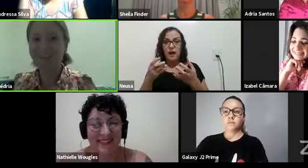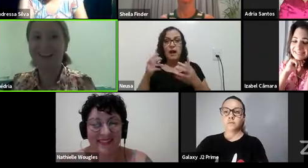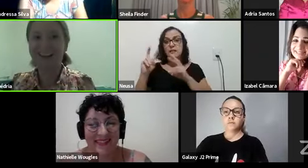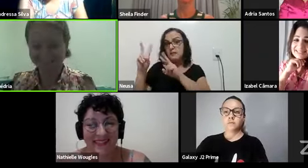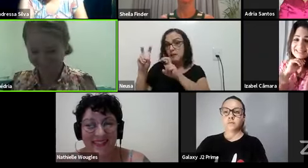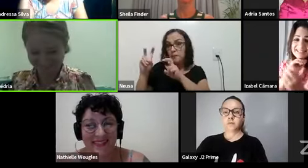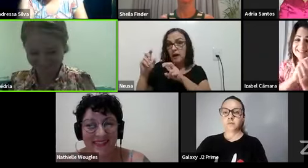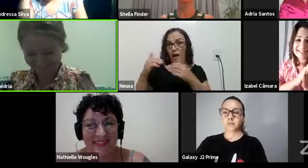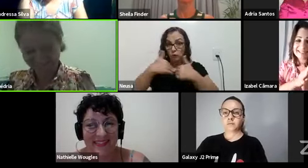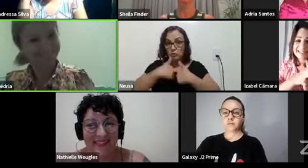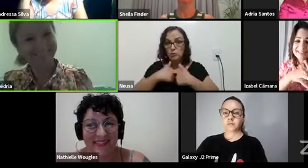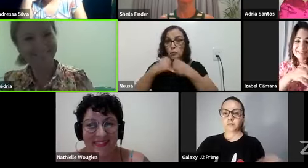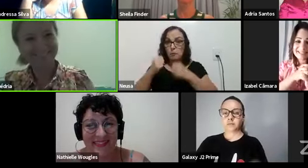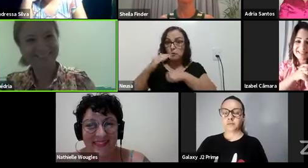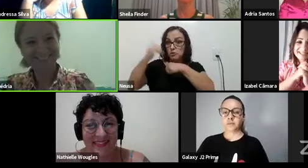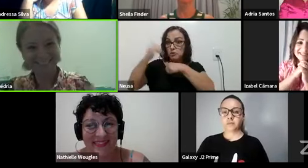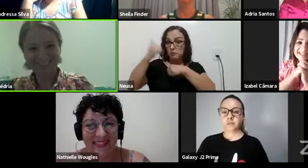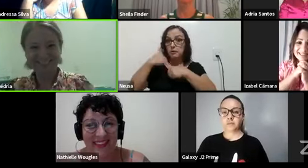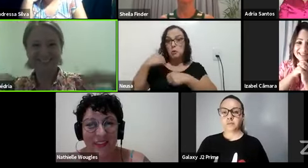pela oportunidade.